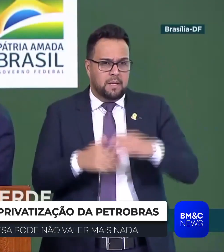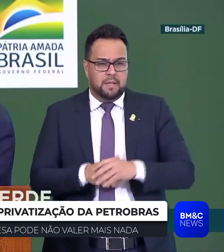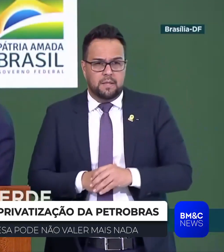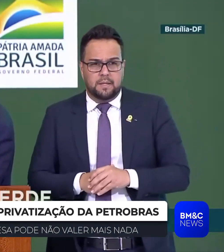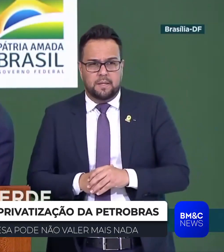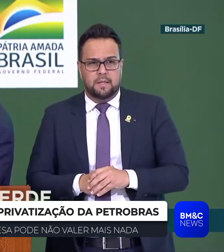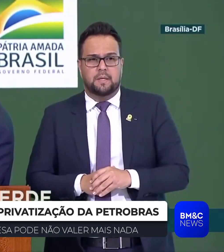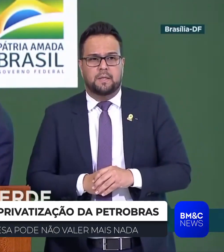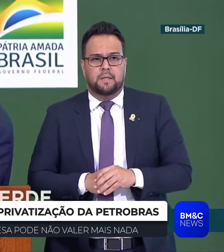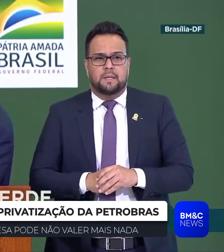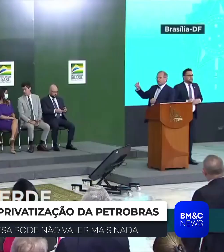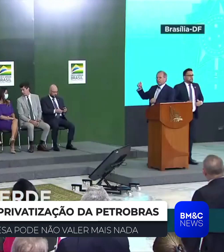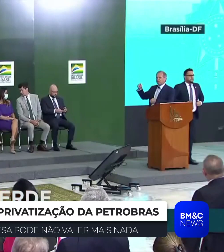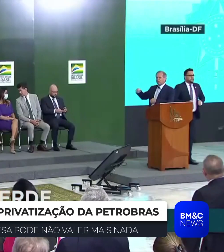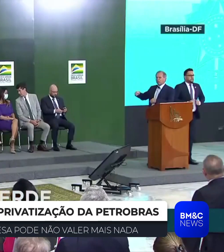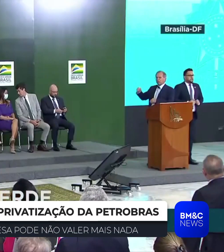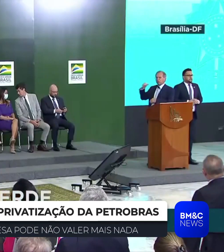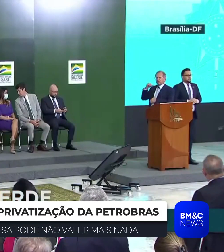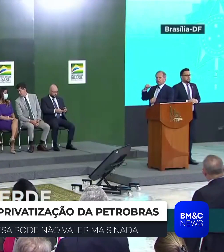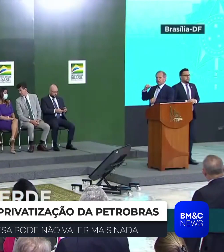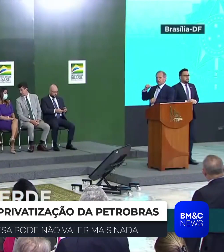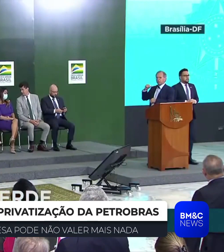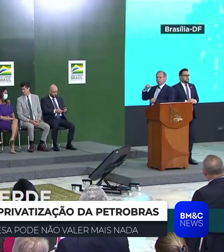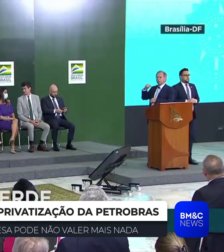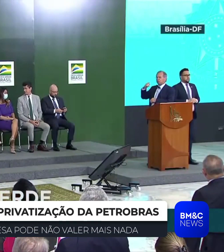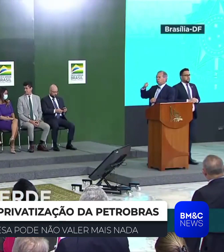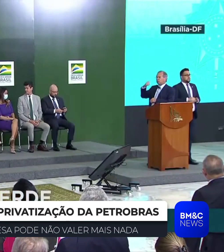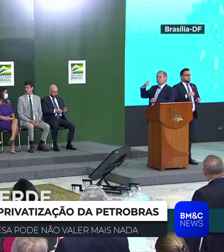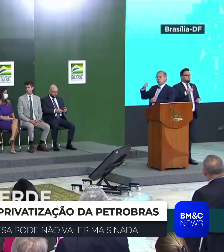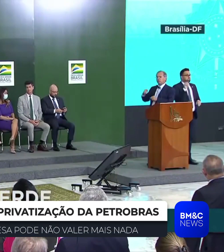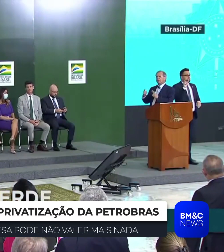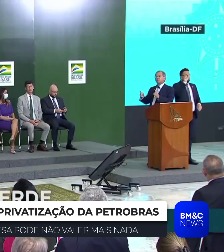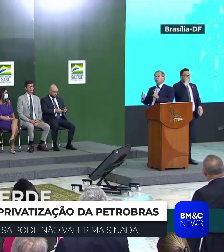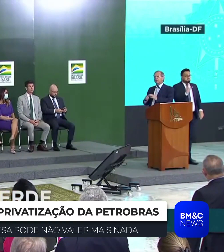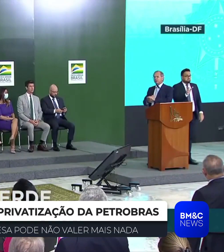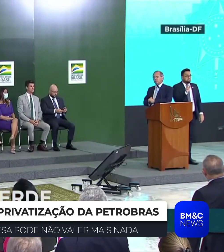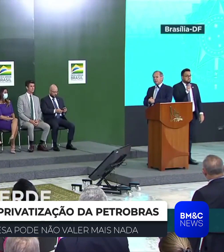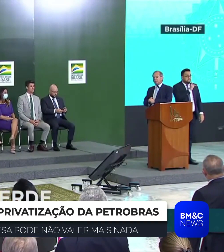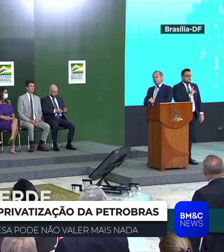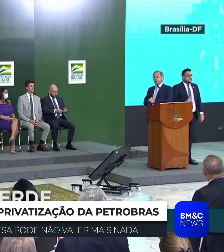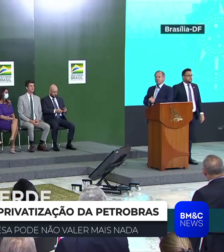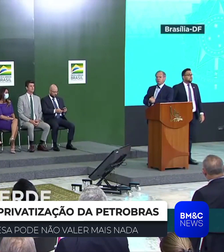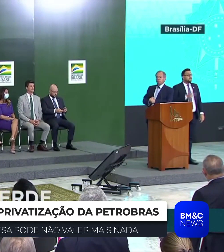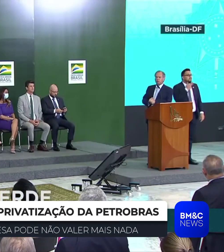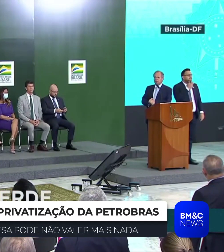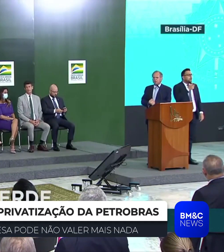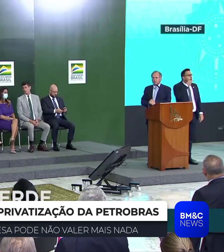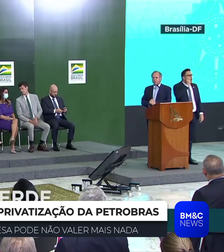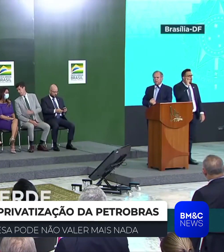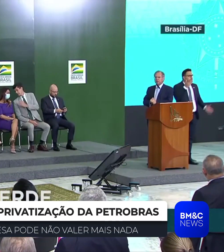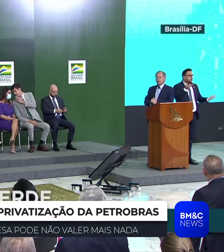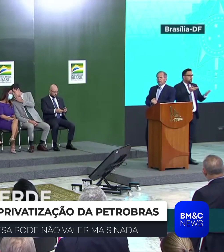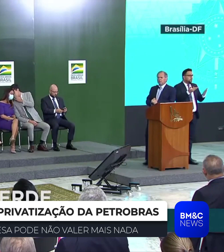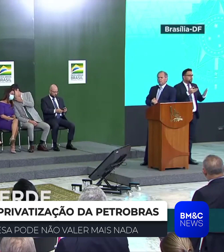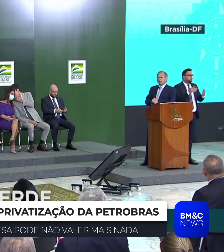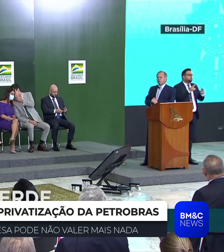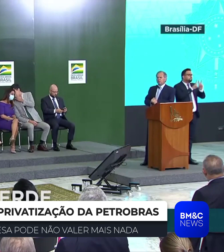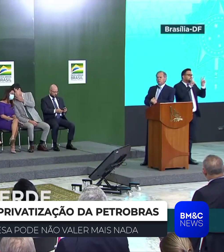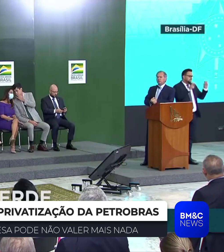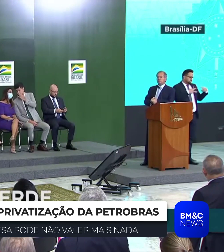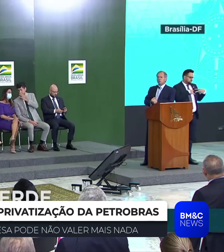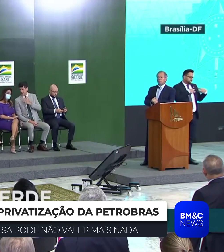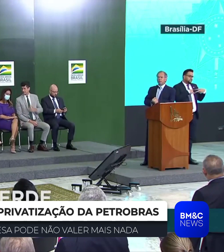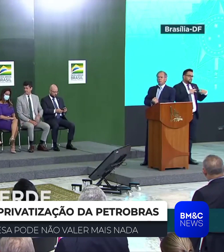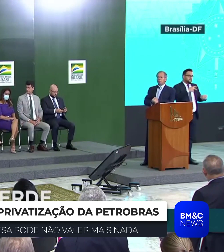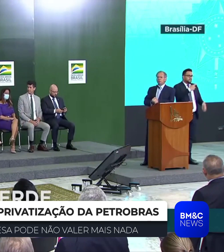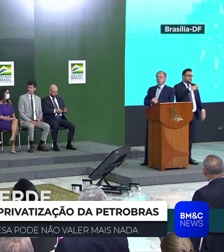Para um país que bastou o presidente falar ontem e hoje que ele estudaria o que fazer com a Petrobras, porque afinal de contas, se